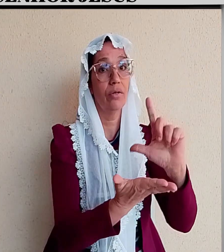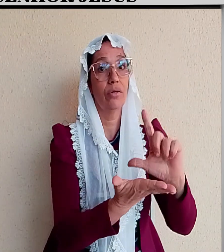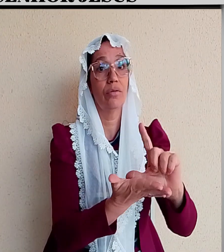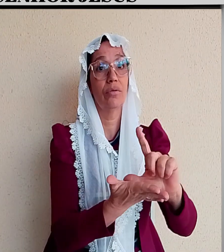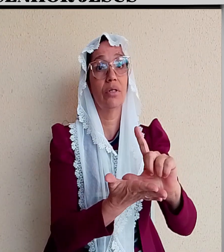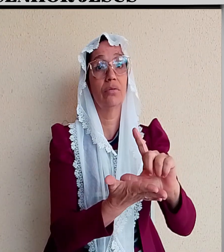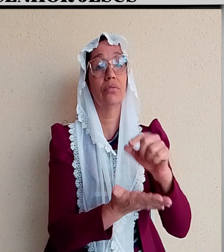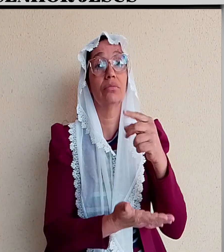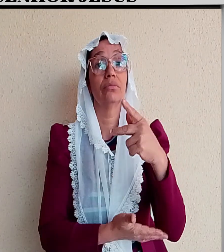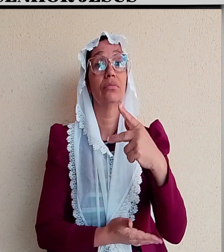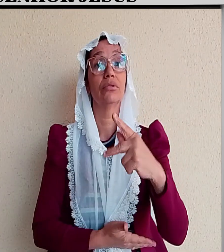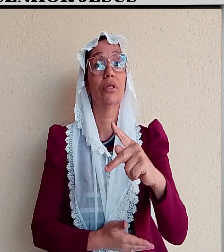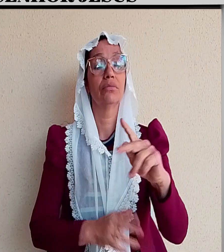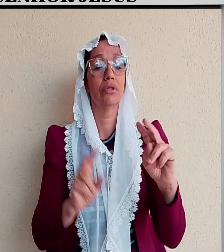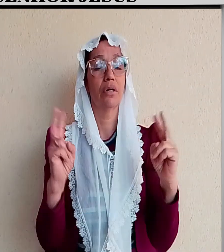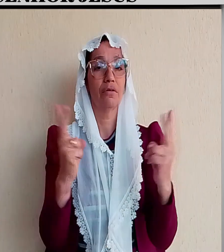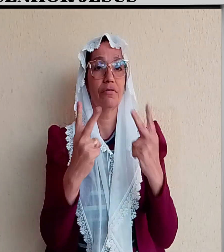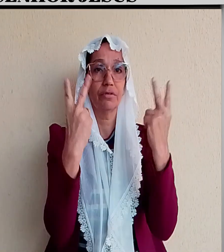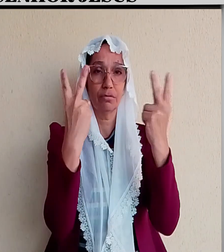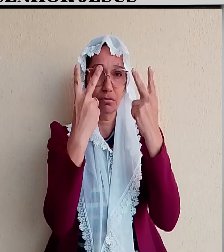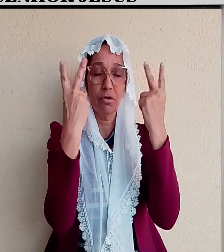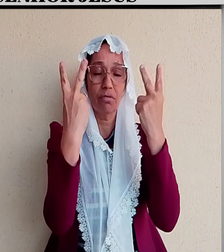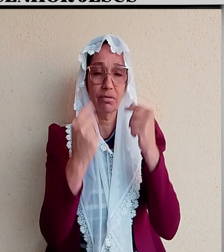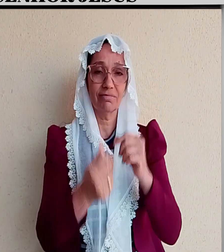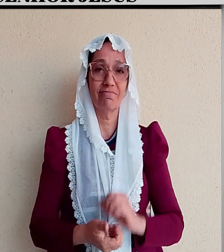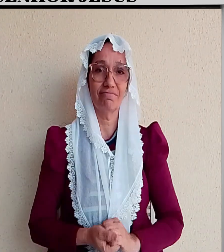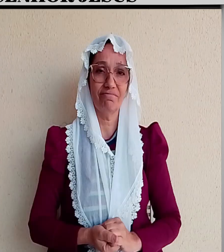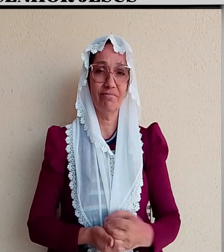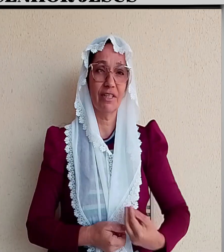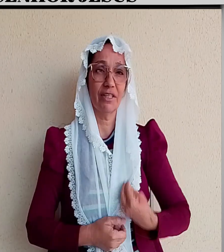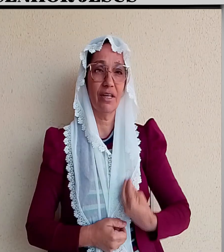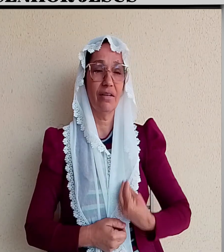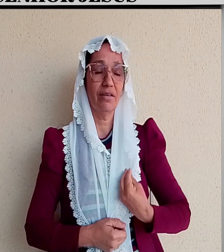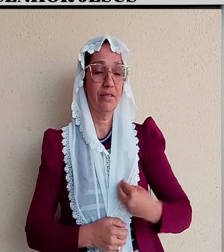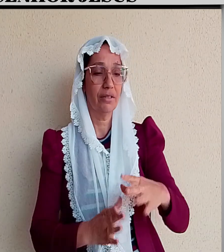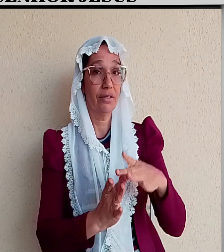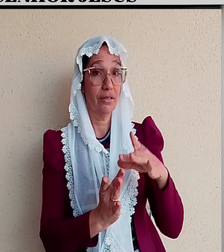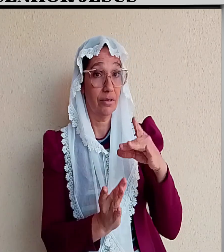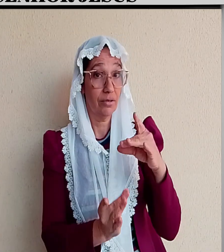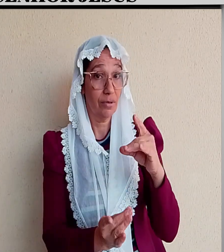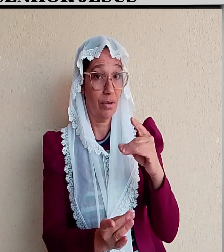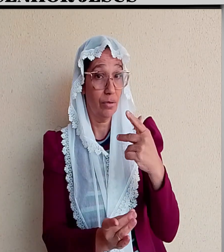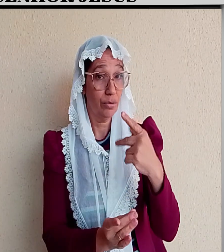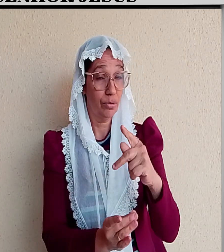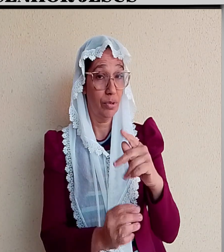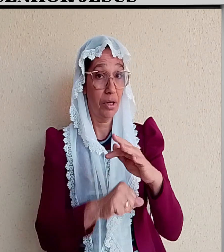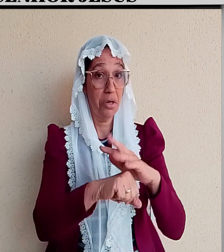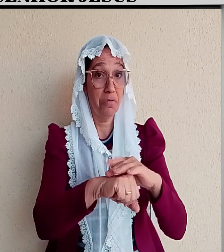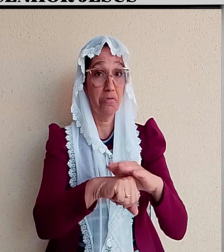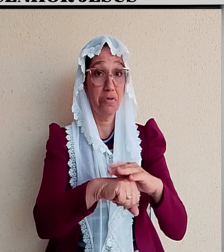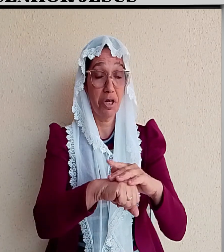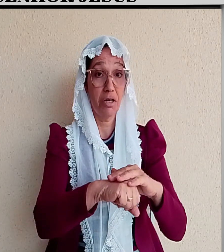teu tratamento deu certo. Aleluia, que o teu laudo está na minha mão. Glória a Jesus nas alturas. Eu vou ler para